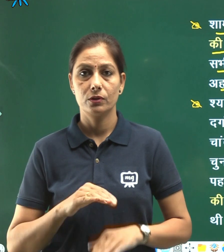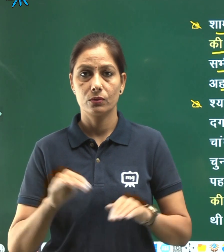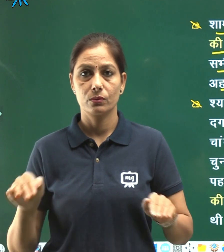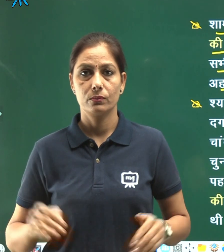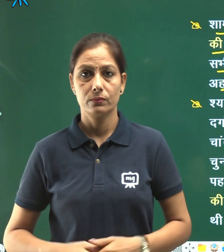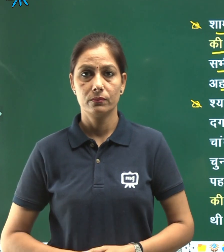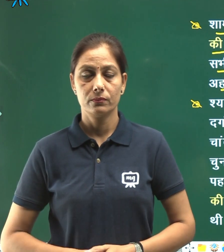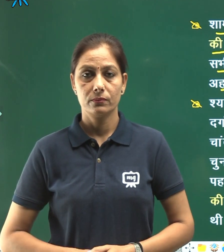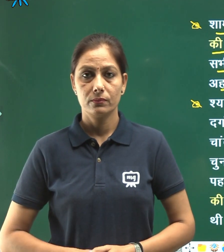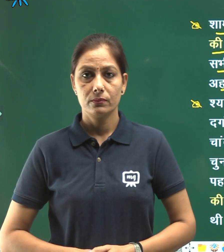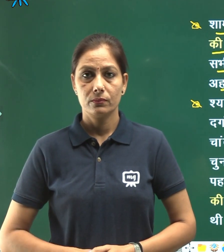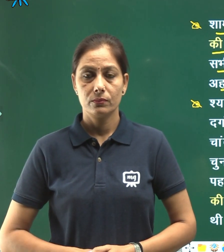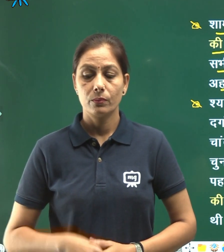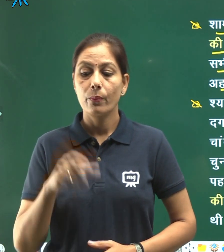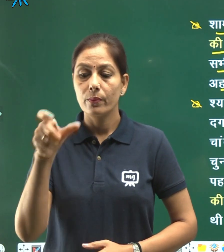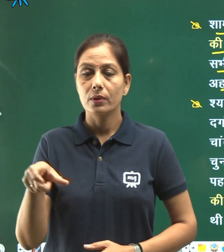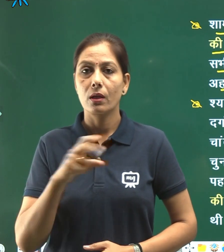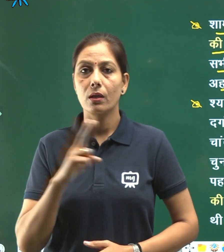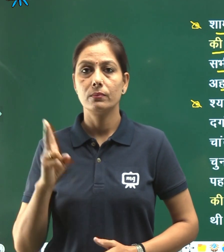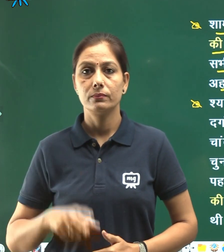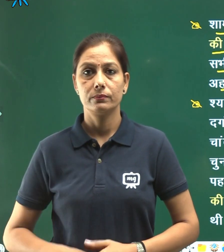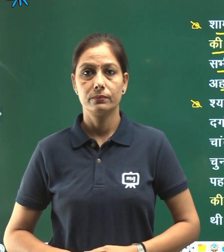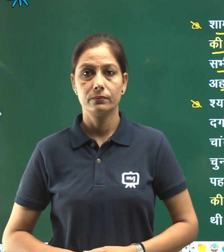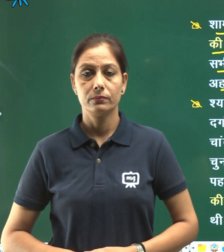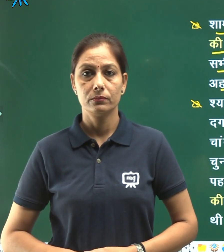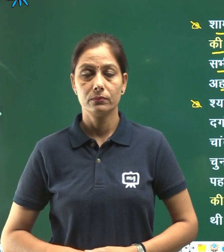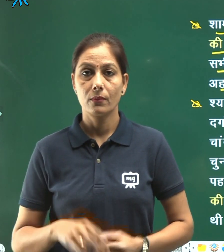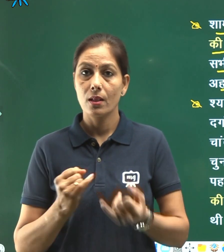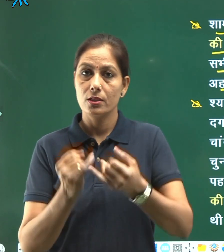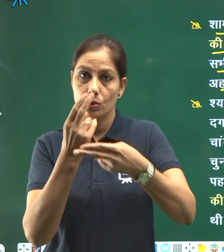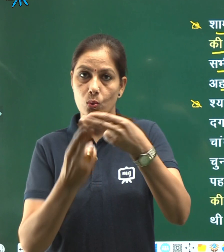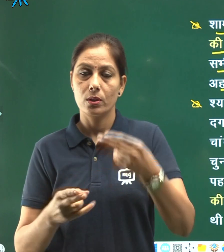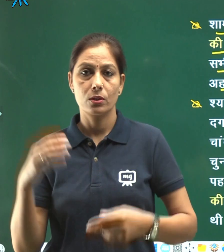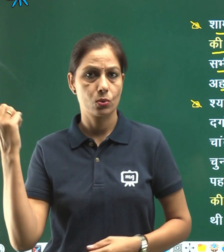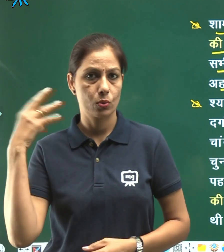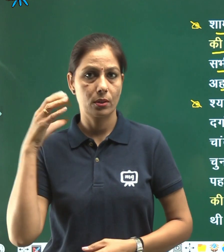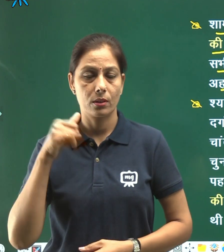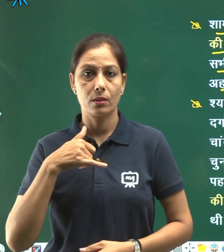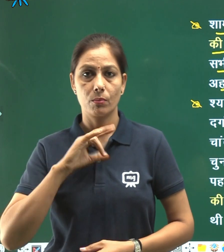बच्चों, लुट्टन सिंह की कहानी सुनते हैं।